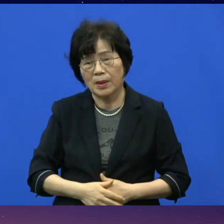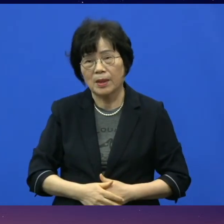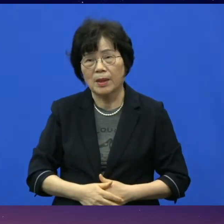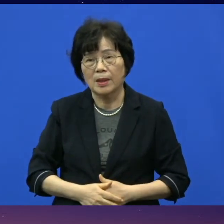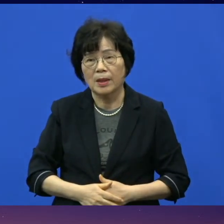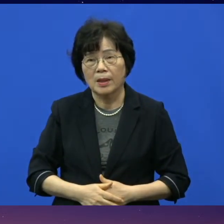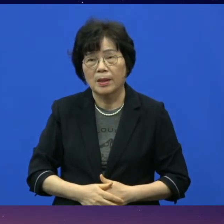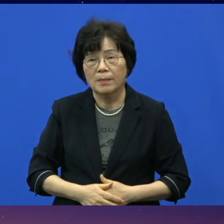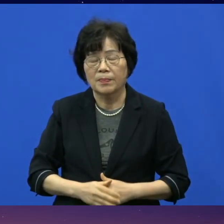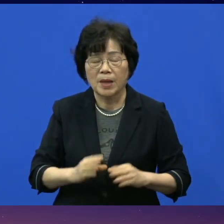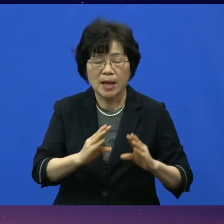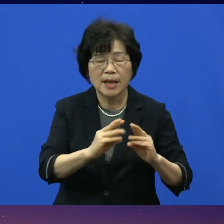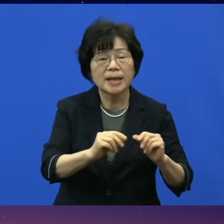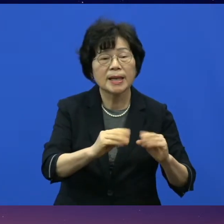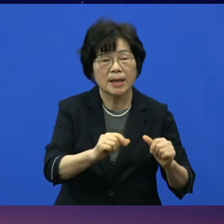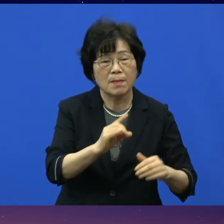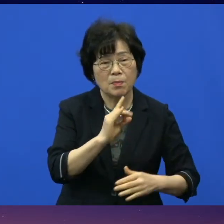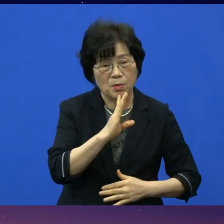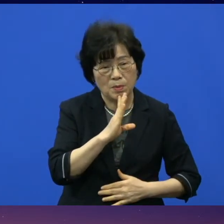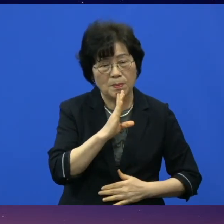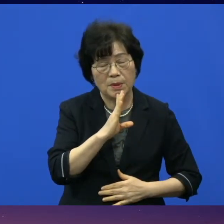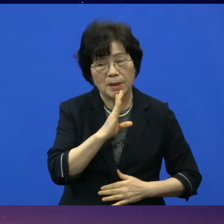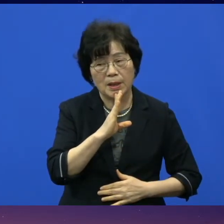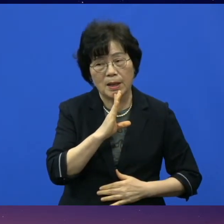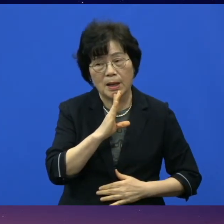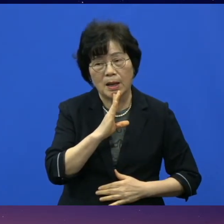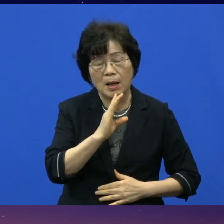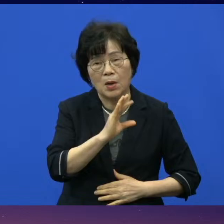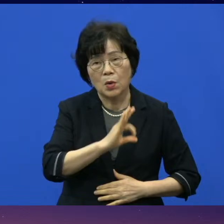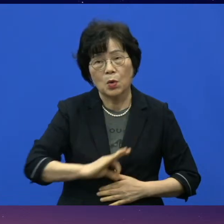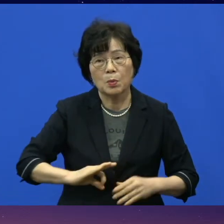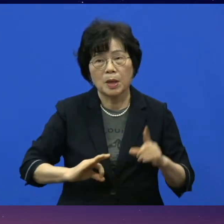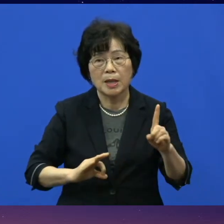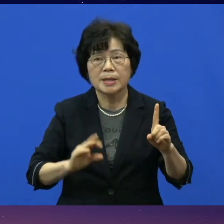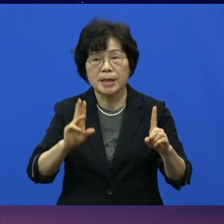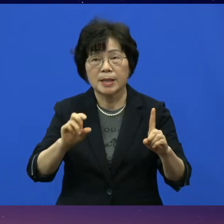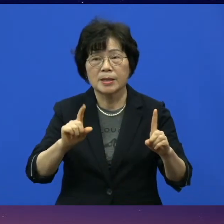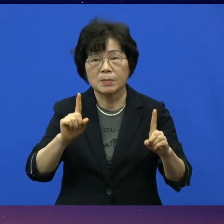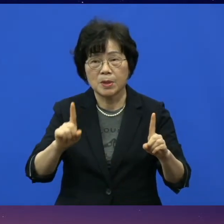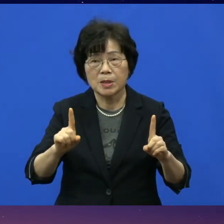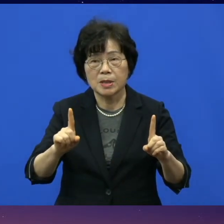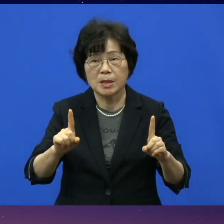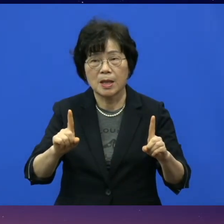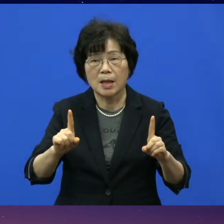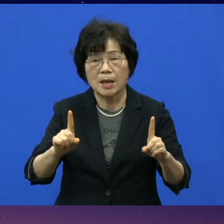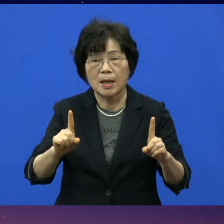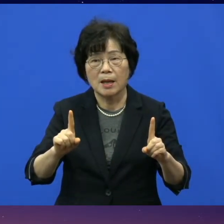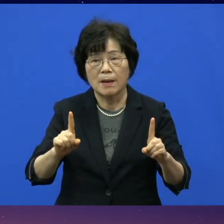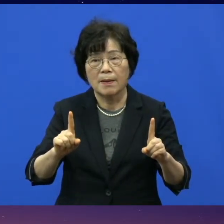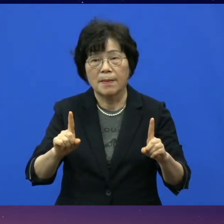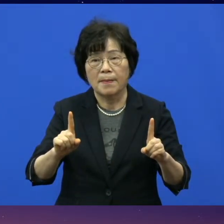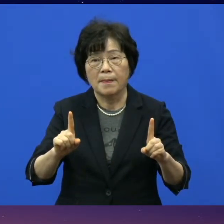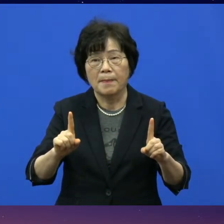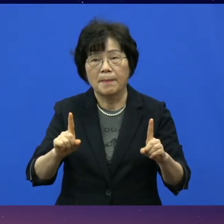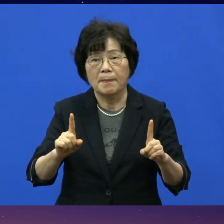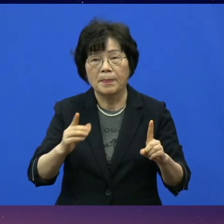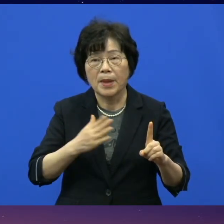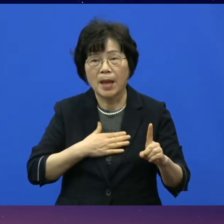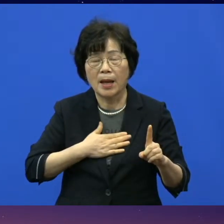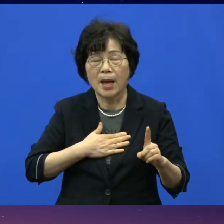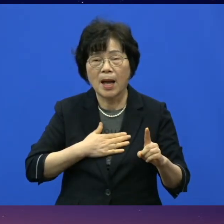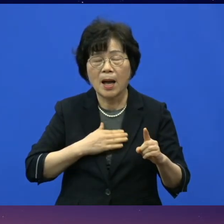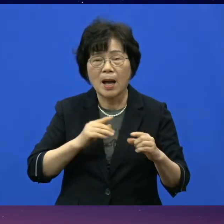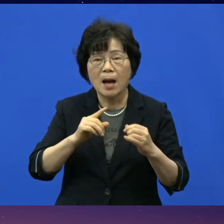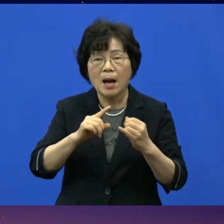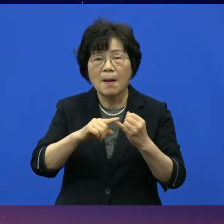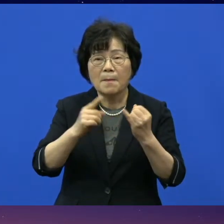넌 흙으로 돌아갈 존재. 그래서 욥기 1장 21절에 욥이 그 표현을 쓰잖아. 이러다 내가